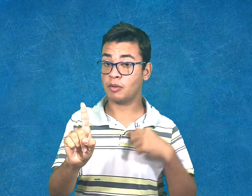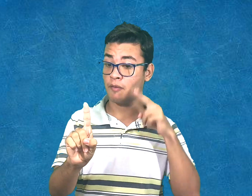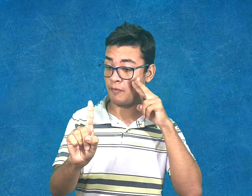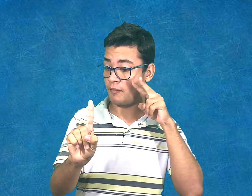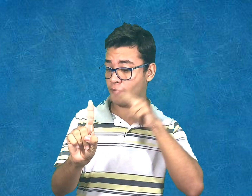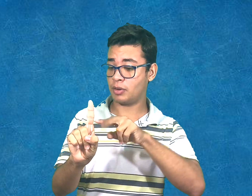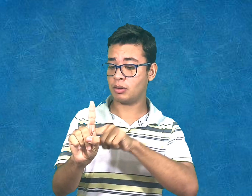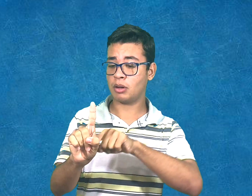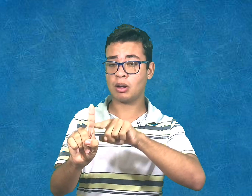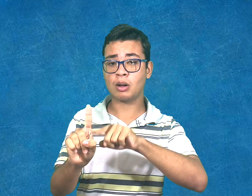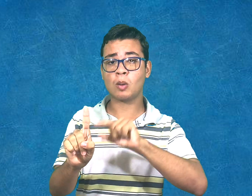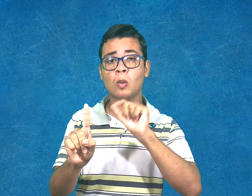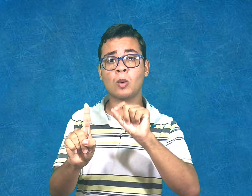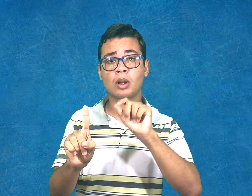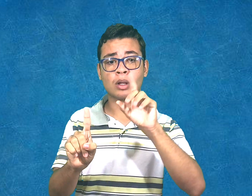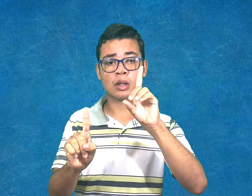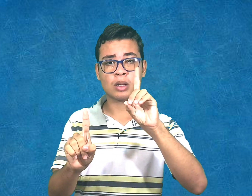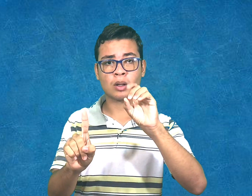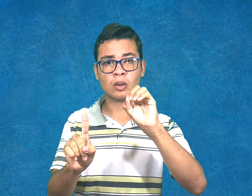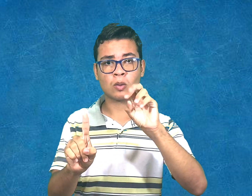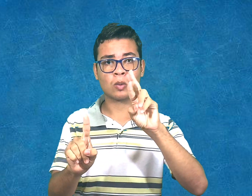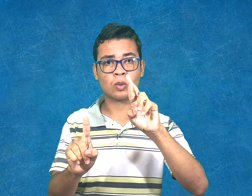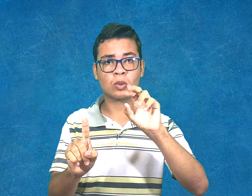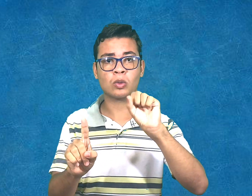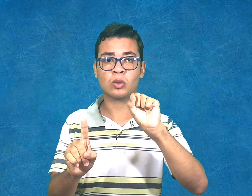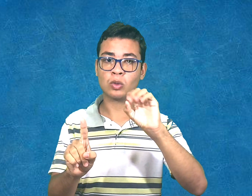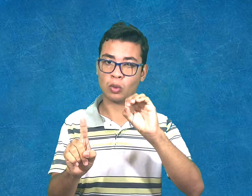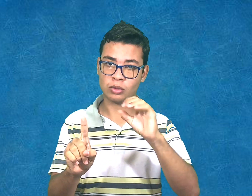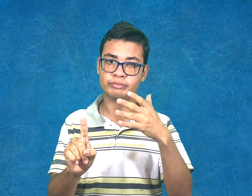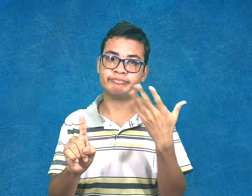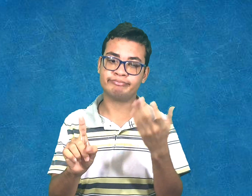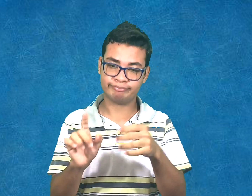O dorso. Então, por isso que eu escrevi ele preto.